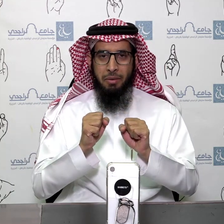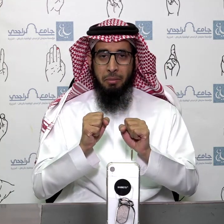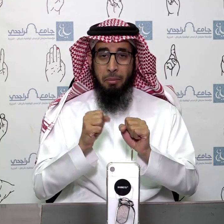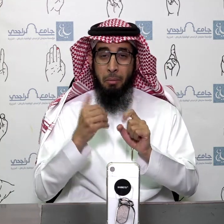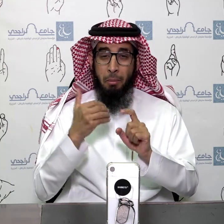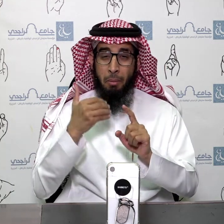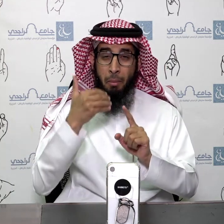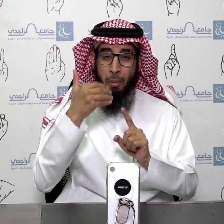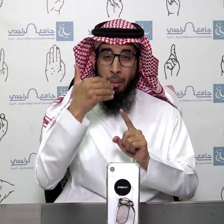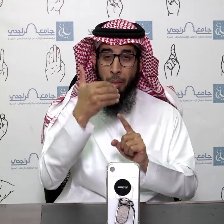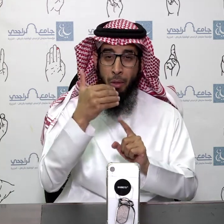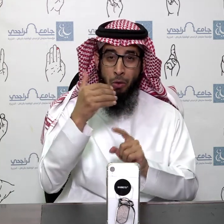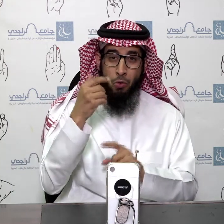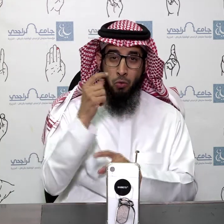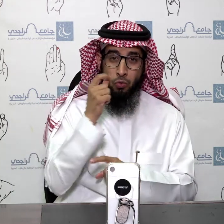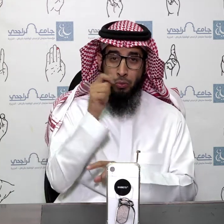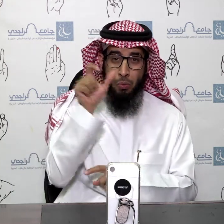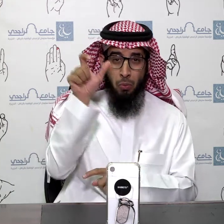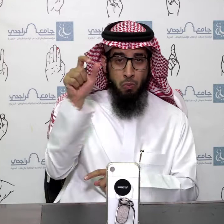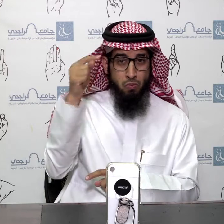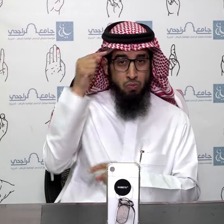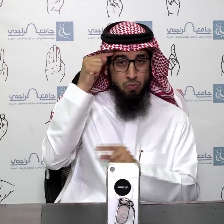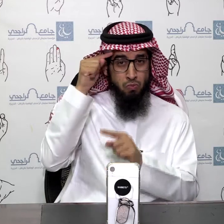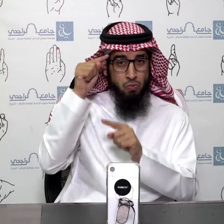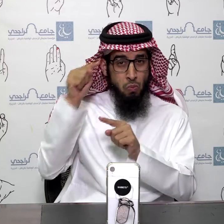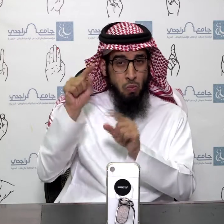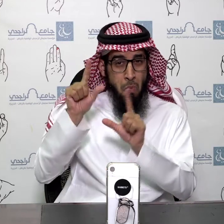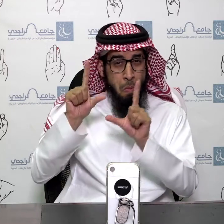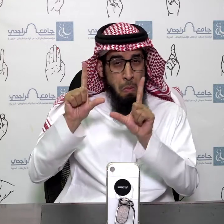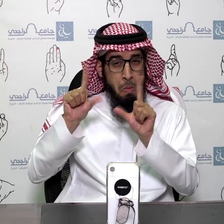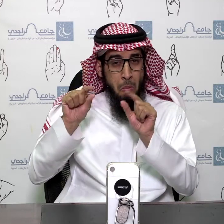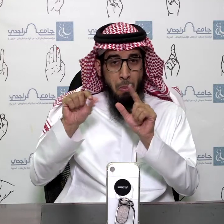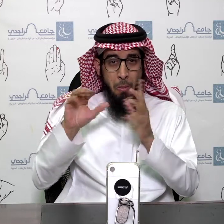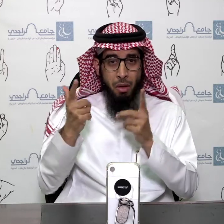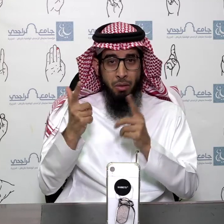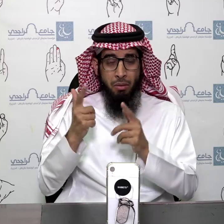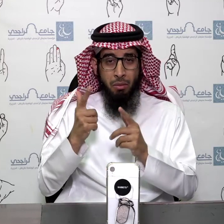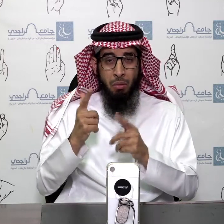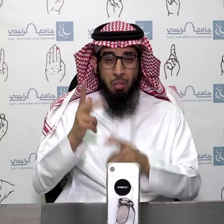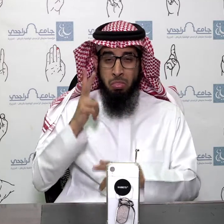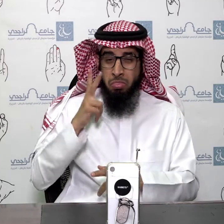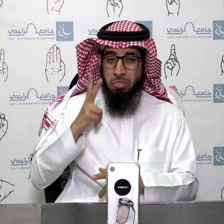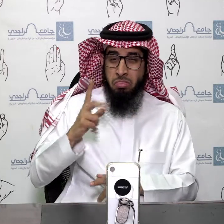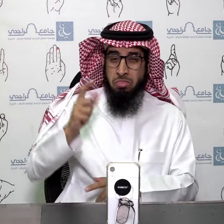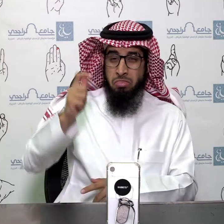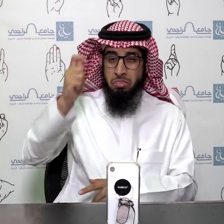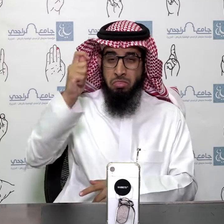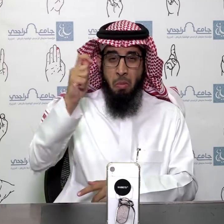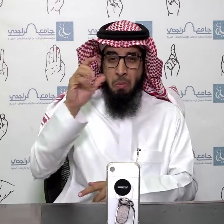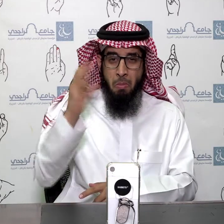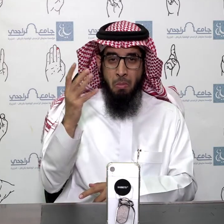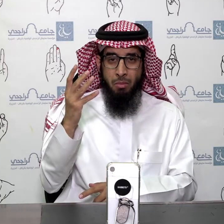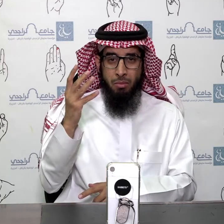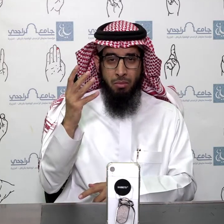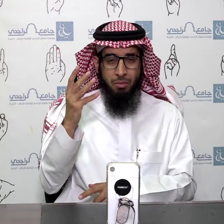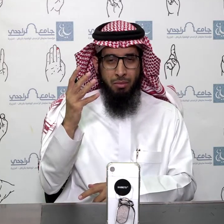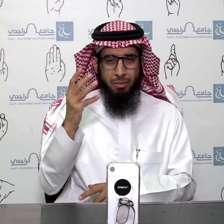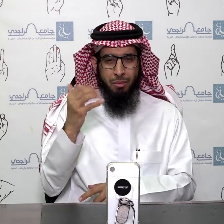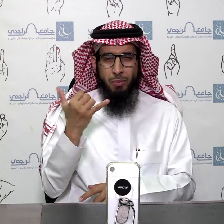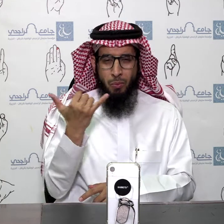وأحذقهم وأكثرهم معارف، لا غنى له عن نظرة حنان تنبعث